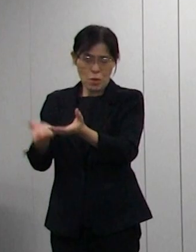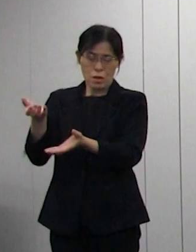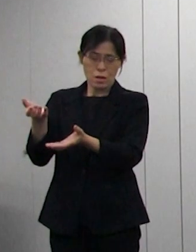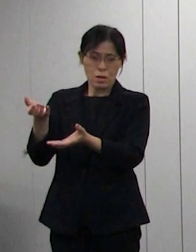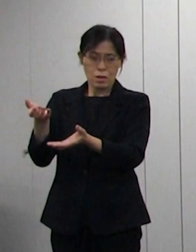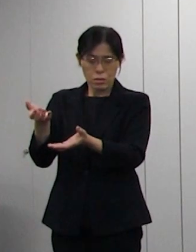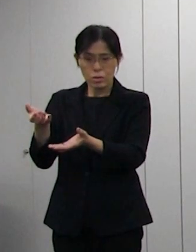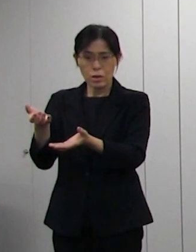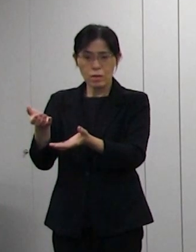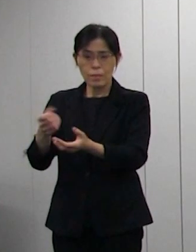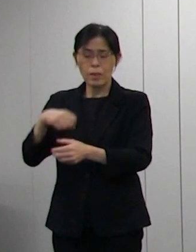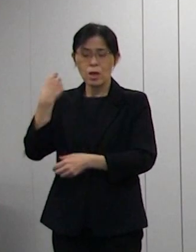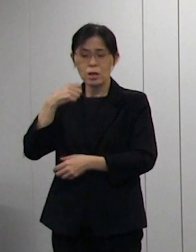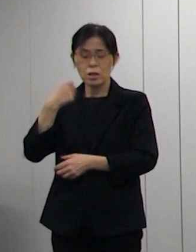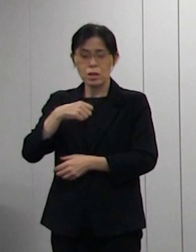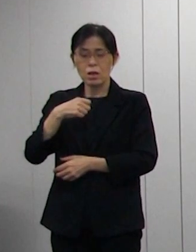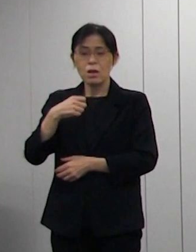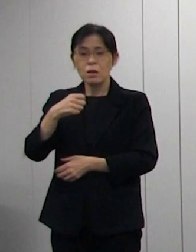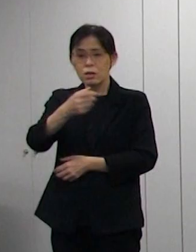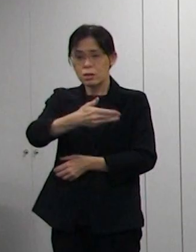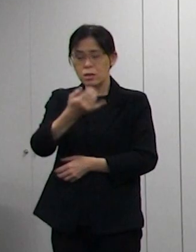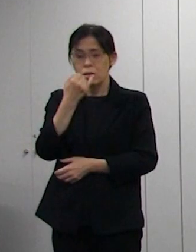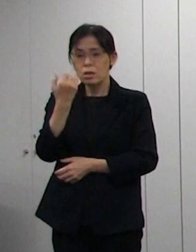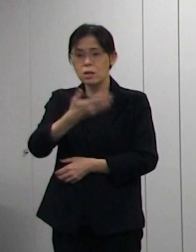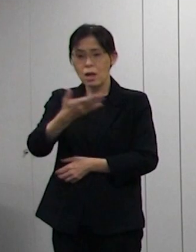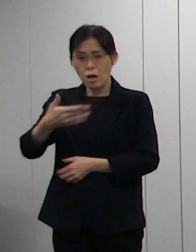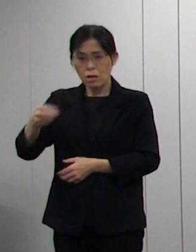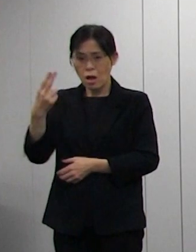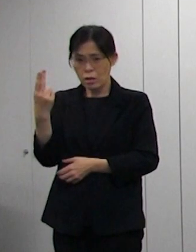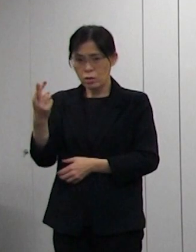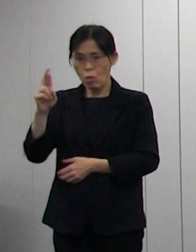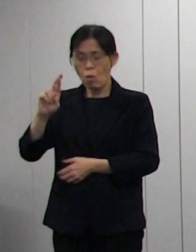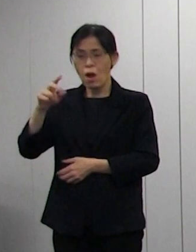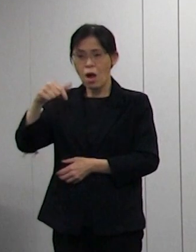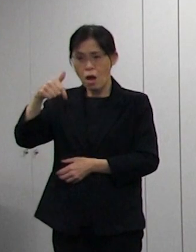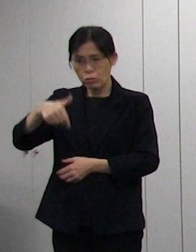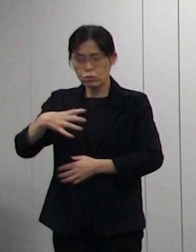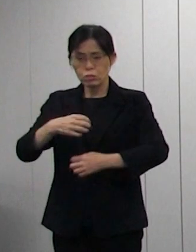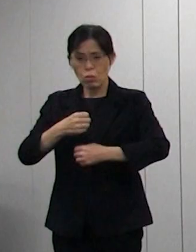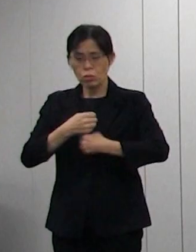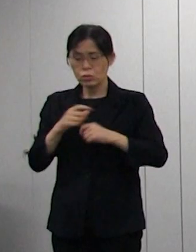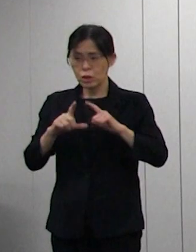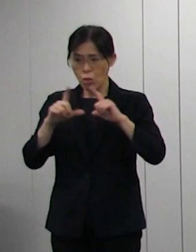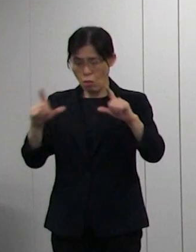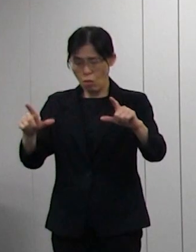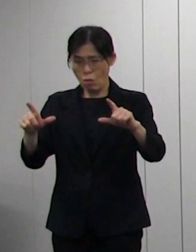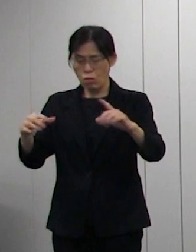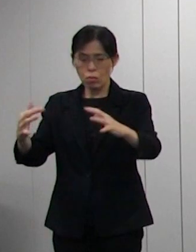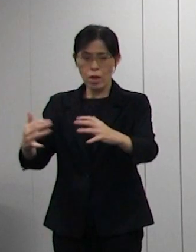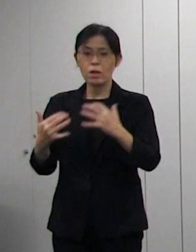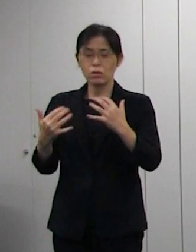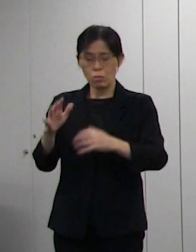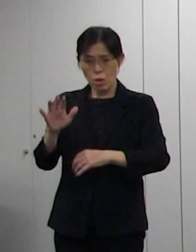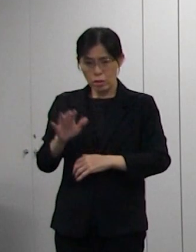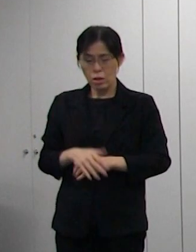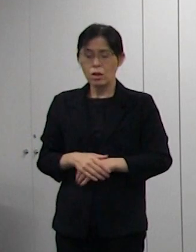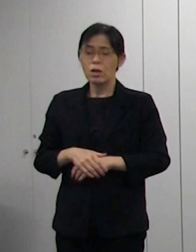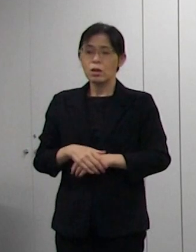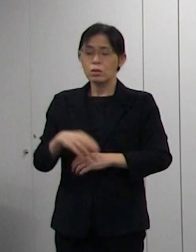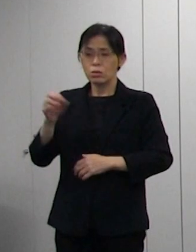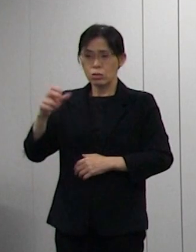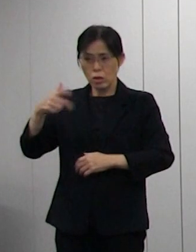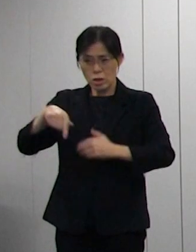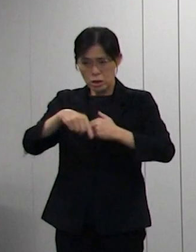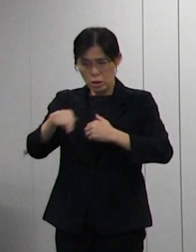された南海トラフ地震臨時情報巨大地震注意の影響により、市内の宿泊